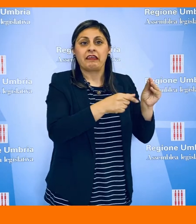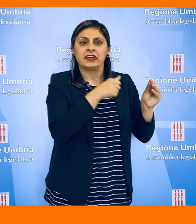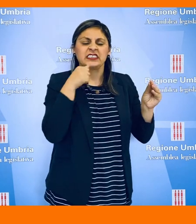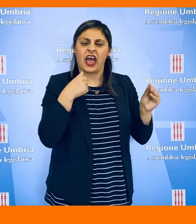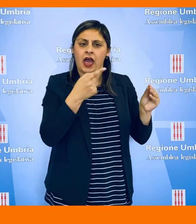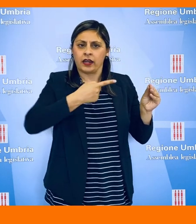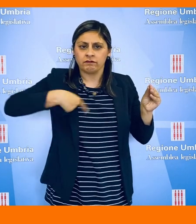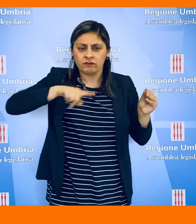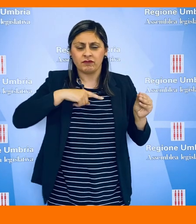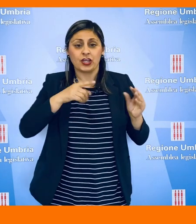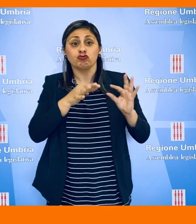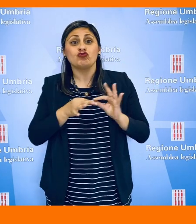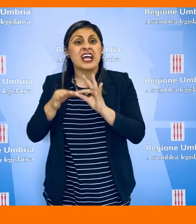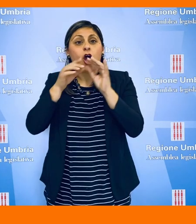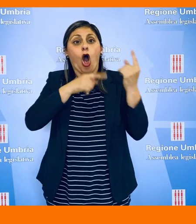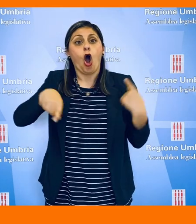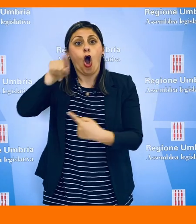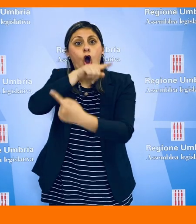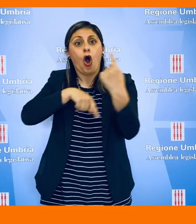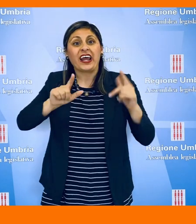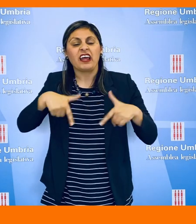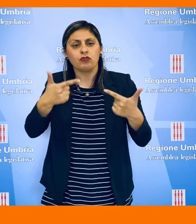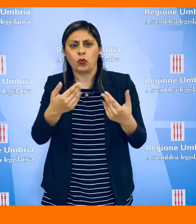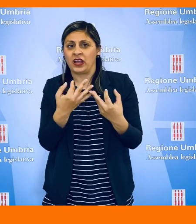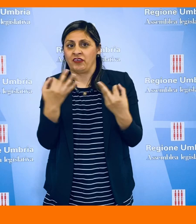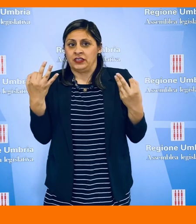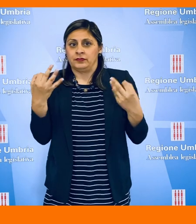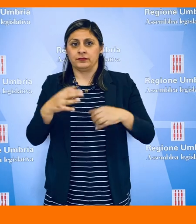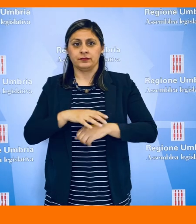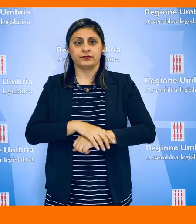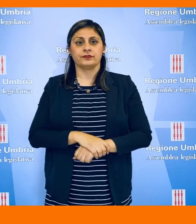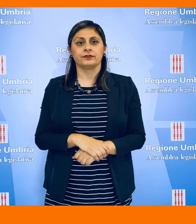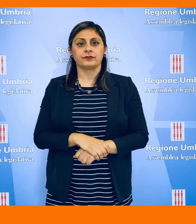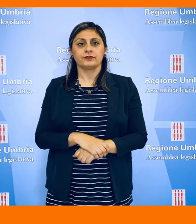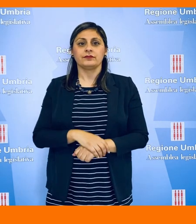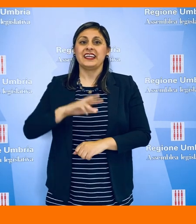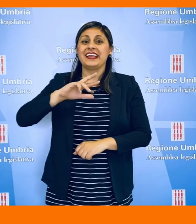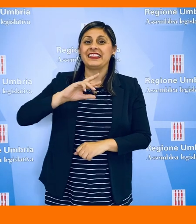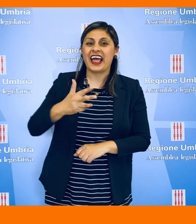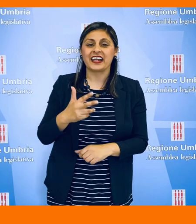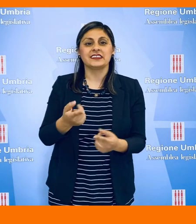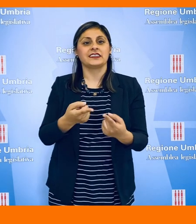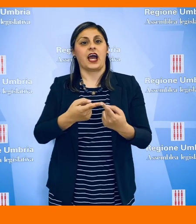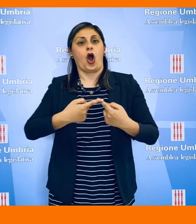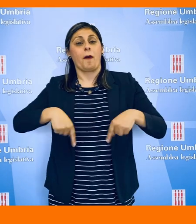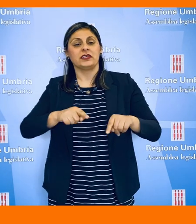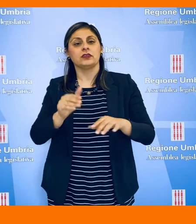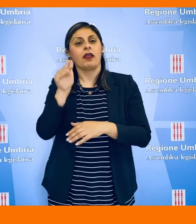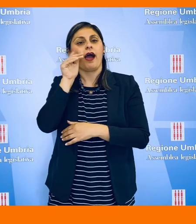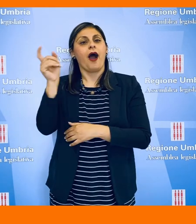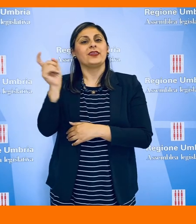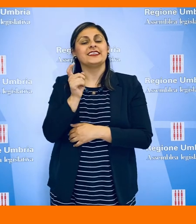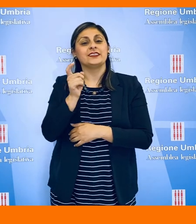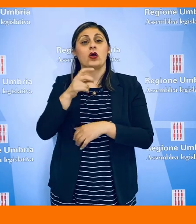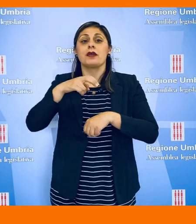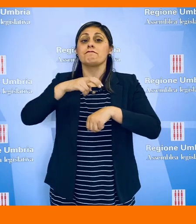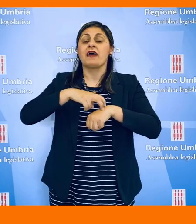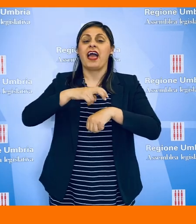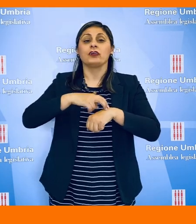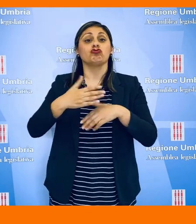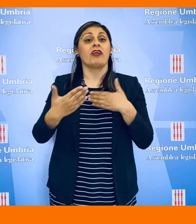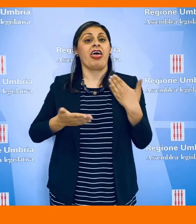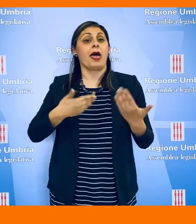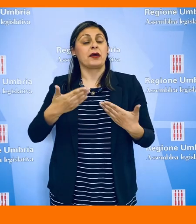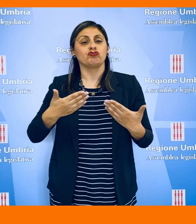utili all'ottimizzazione del ciclo. In terza commissione, audizione dei